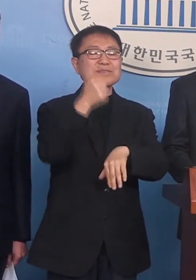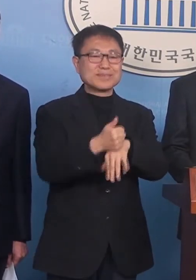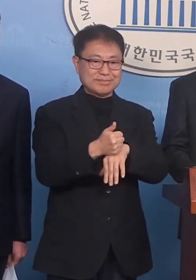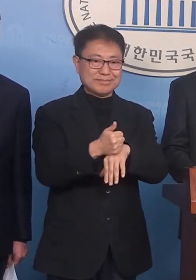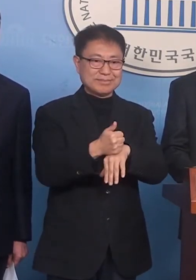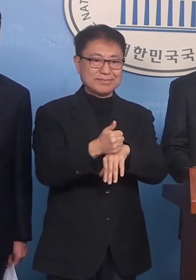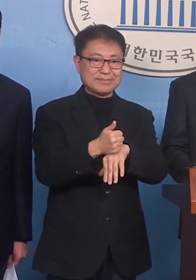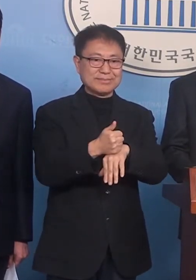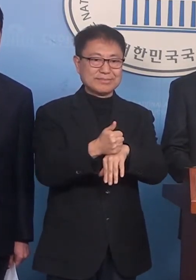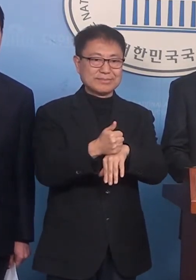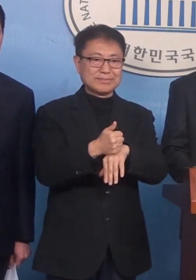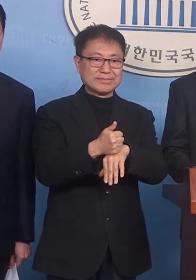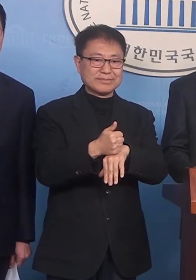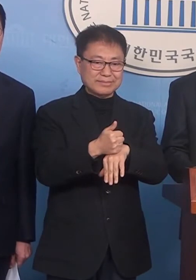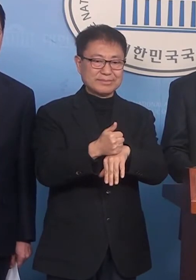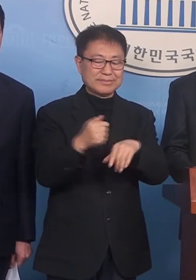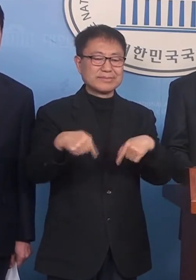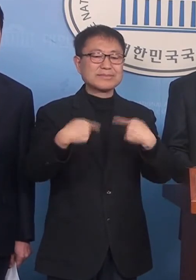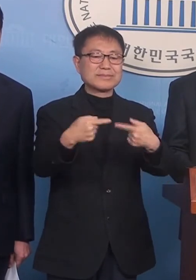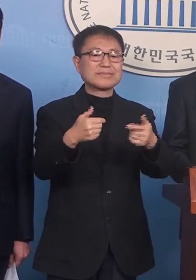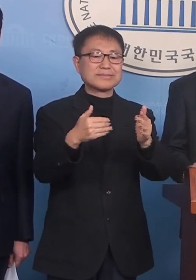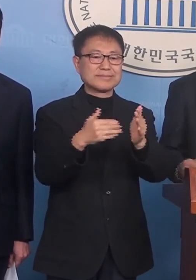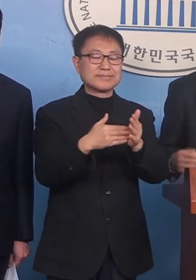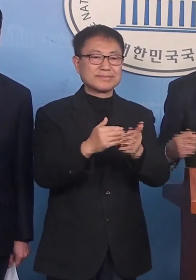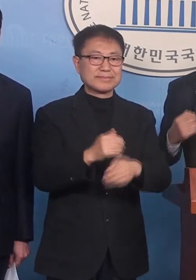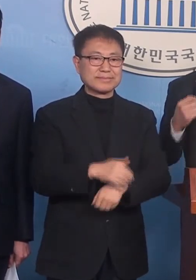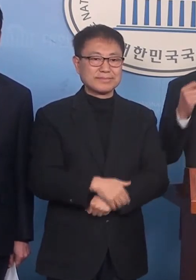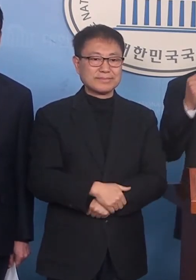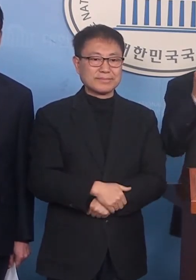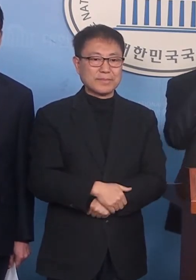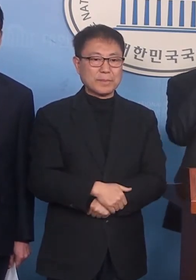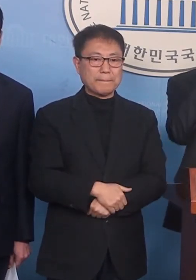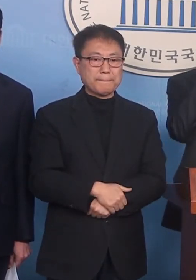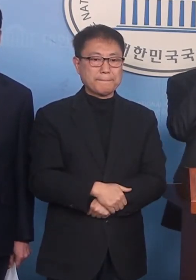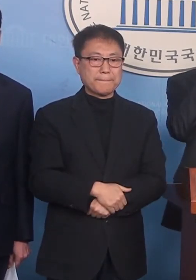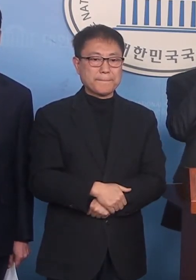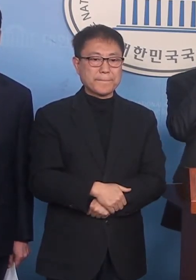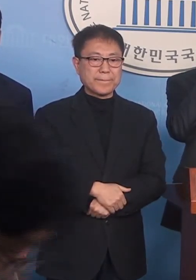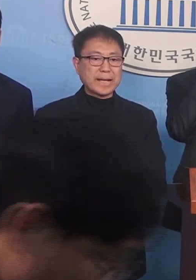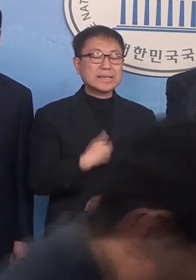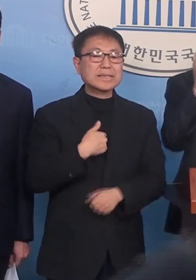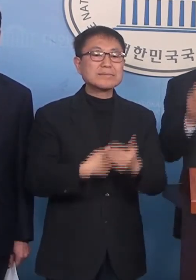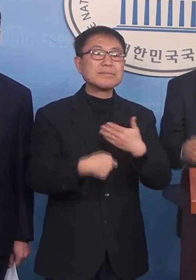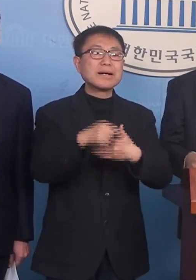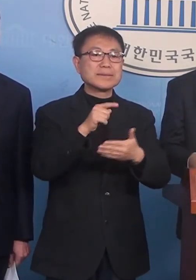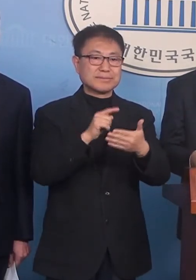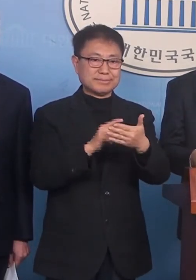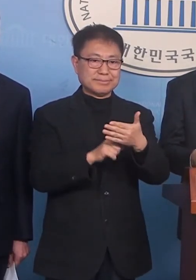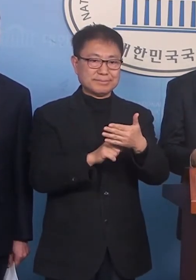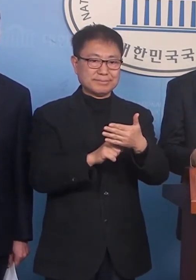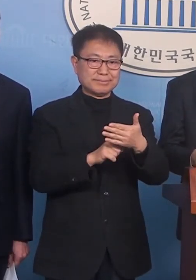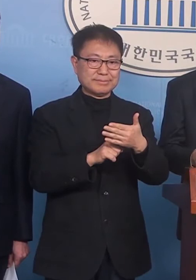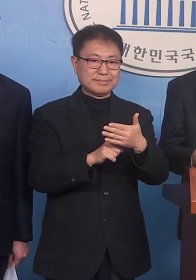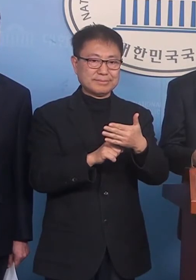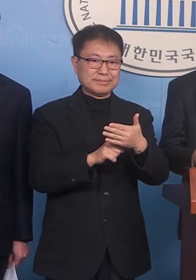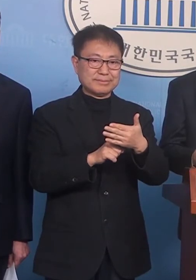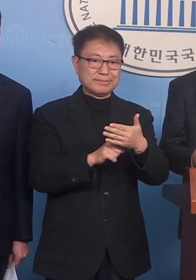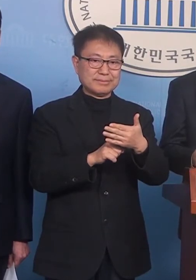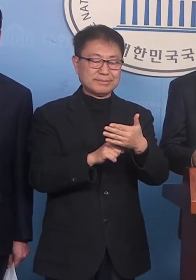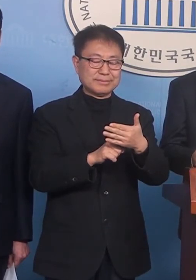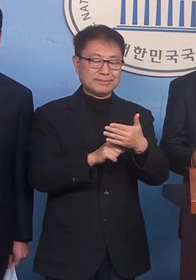결국 나서게 됐습니다. 이제 그의 심정을 그냥 쓴